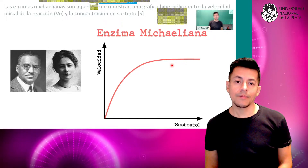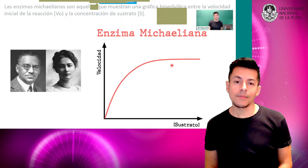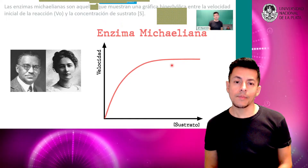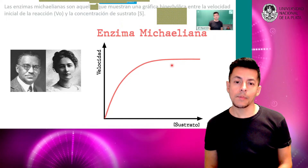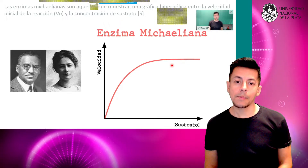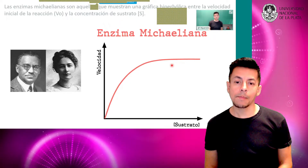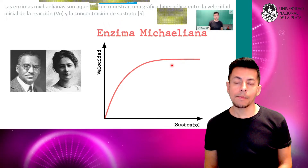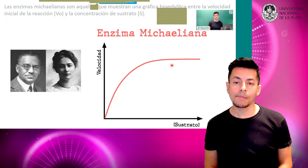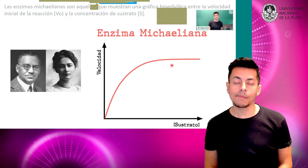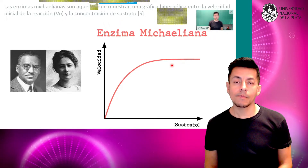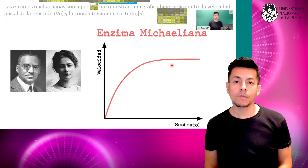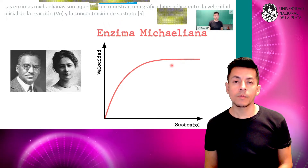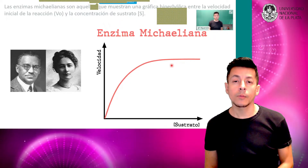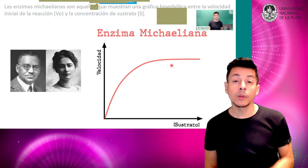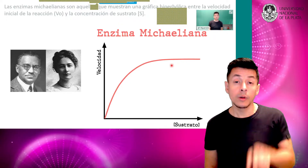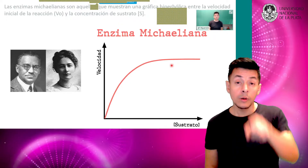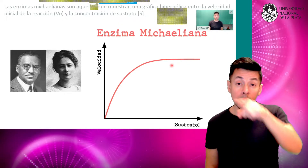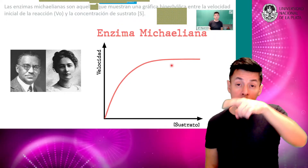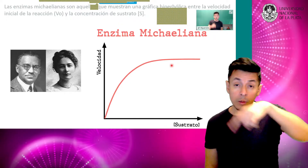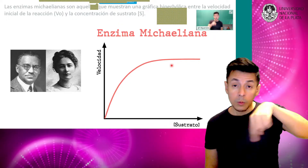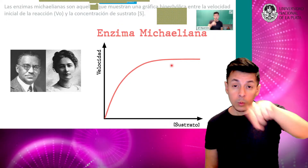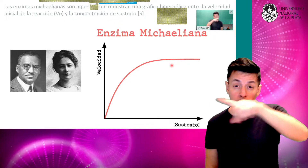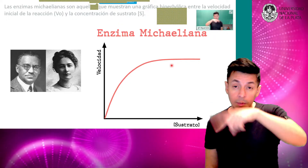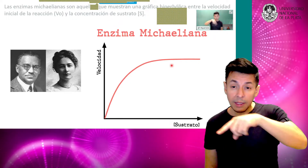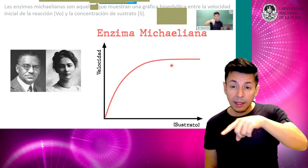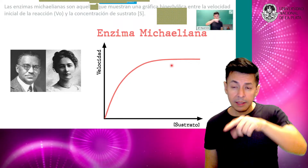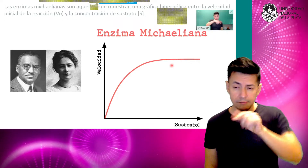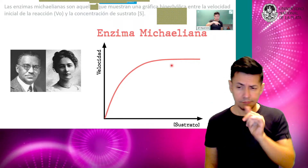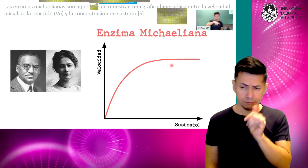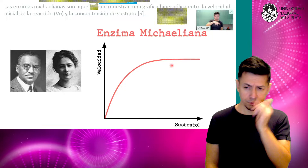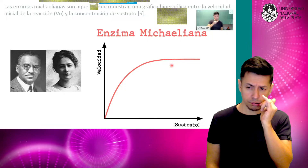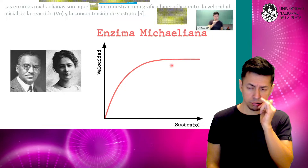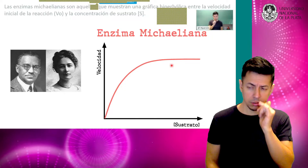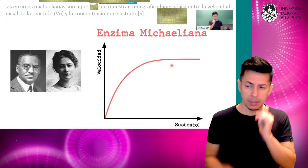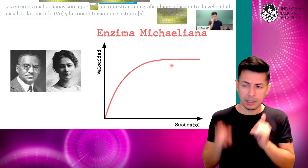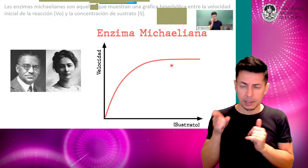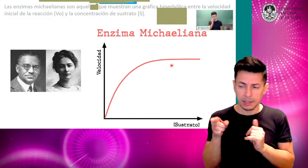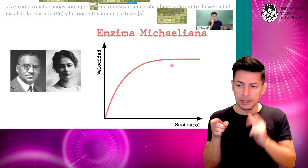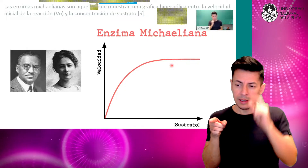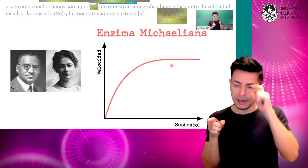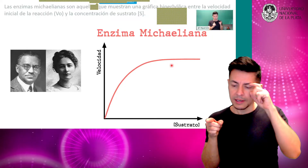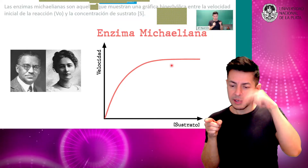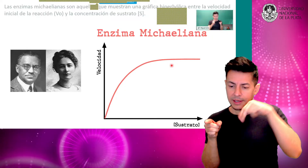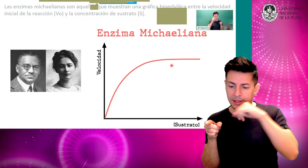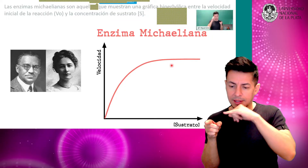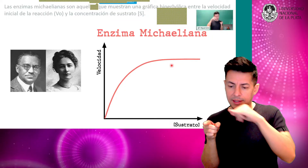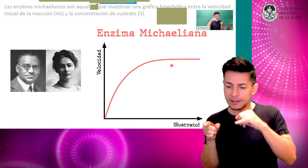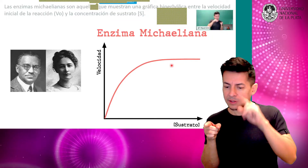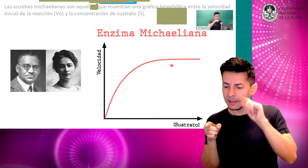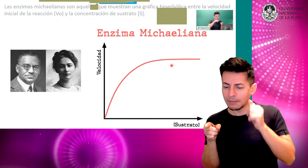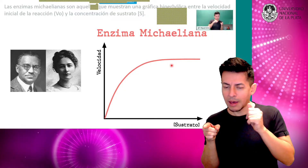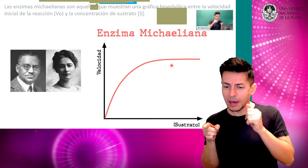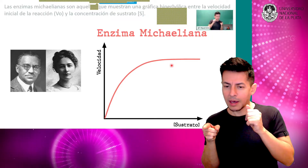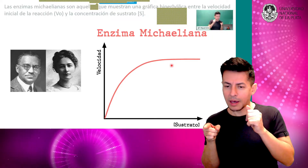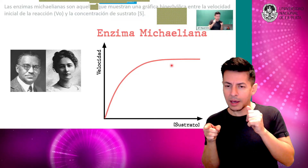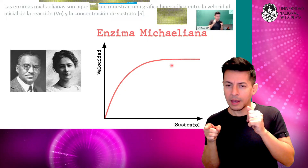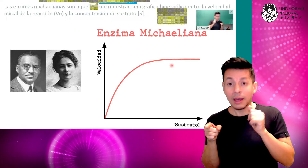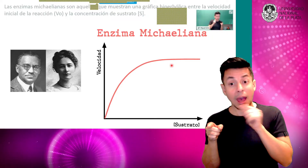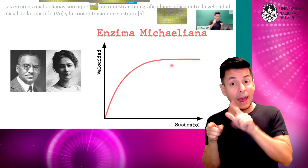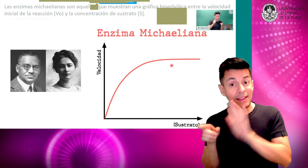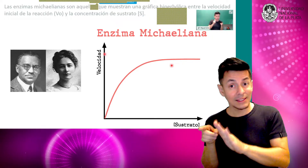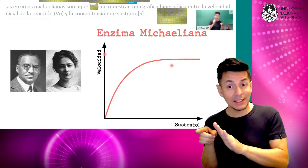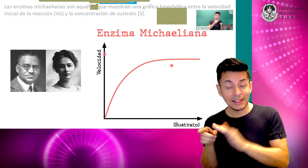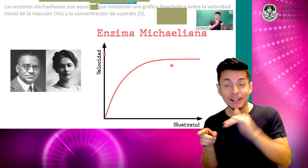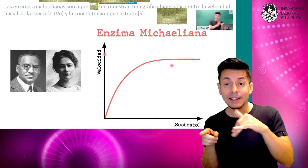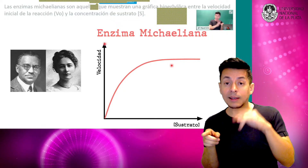¿Cómo ustedes pueden distinguir si una enzima es de tipo micaeliana? Bueno,